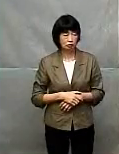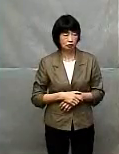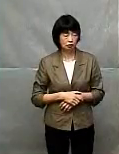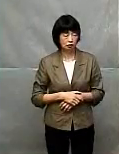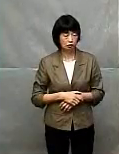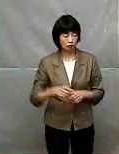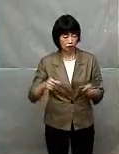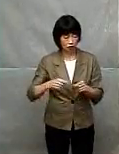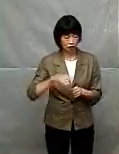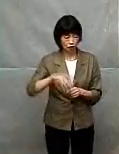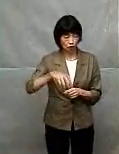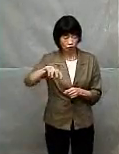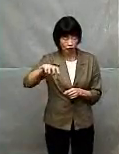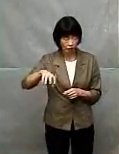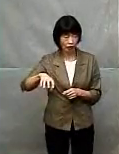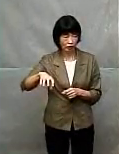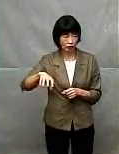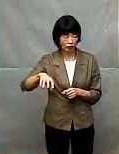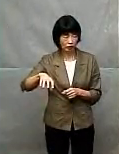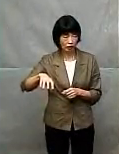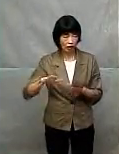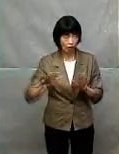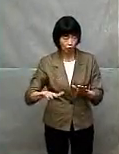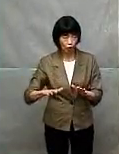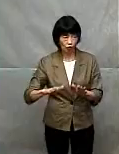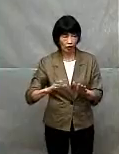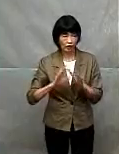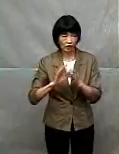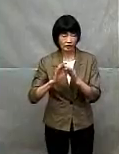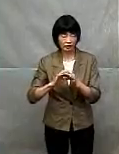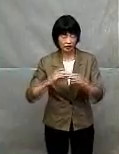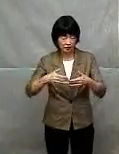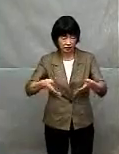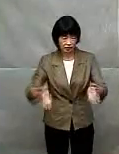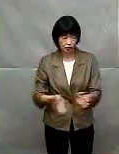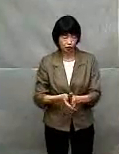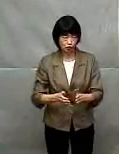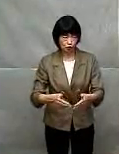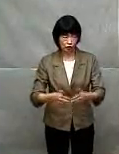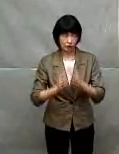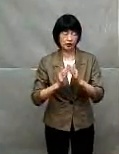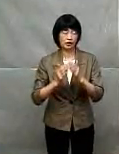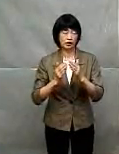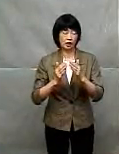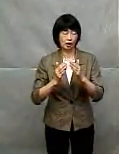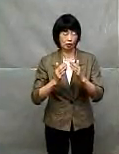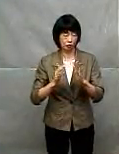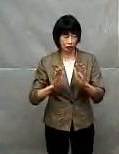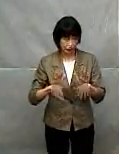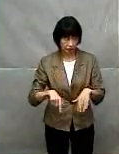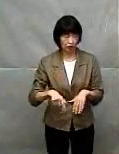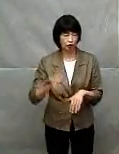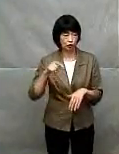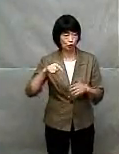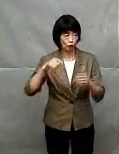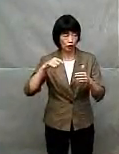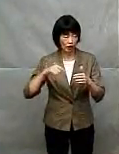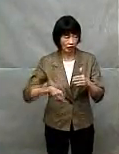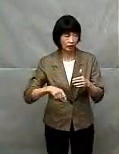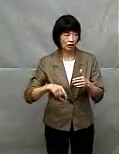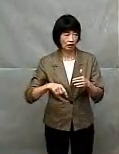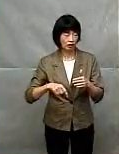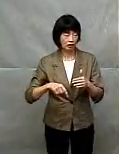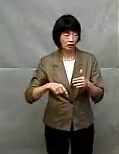連携して今回チームを立ち上げるわけですので、その中で、やはりこ